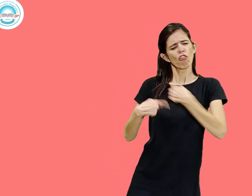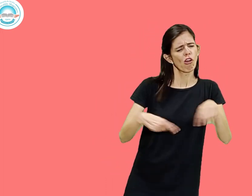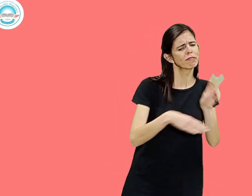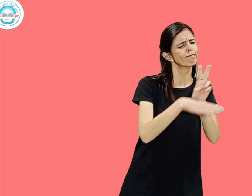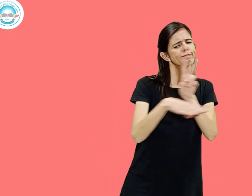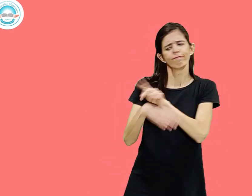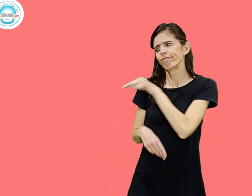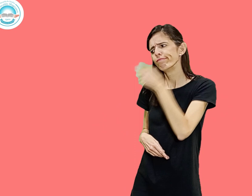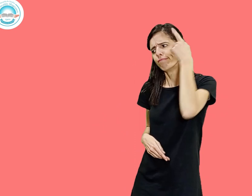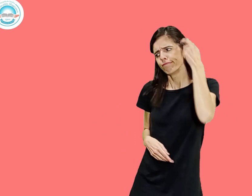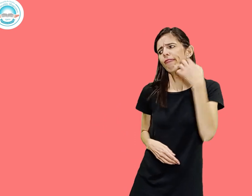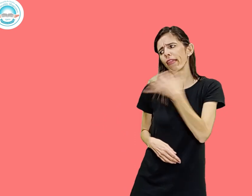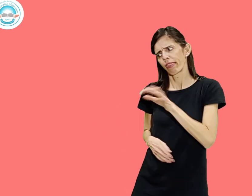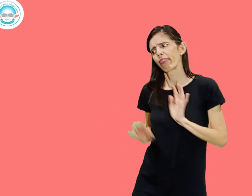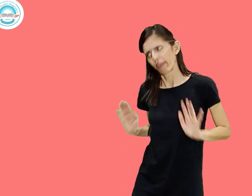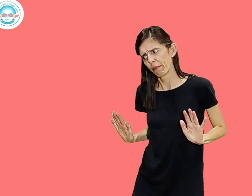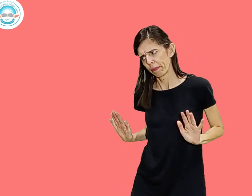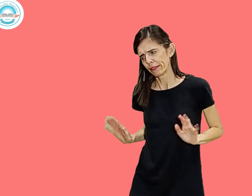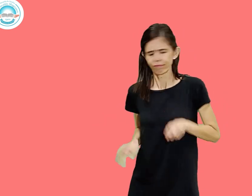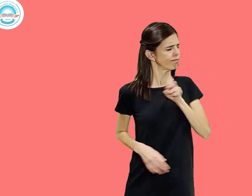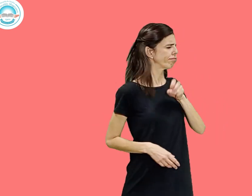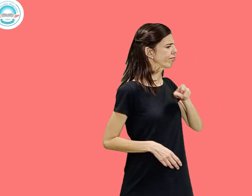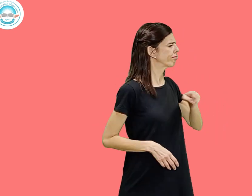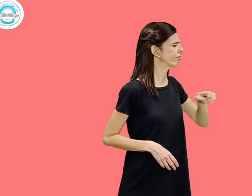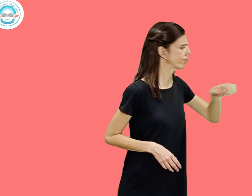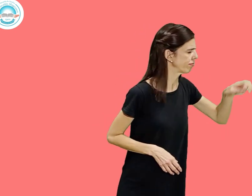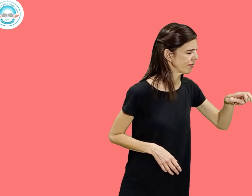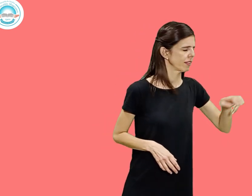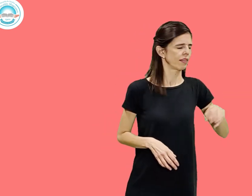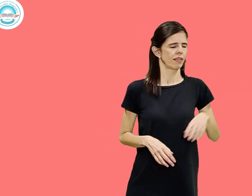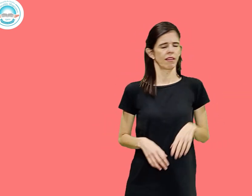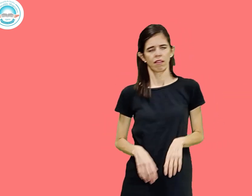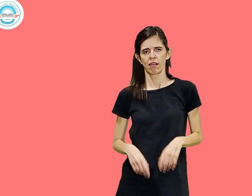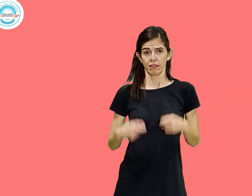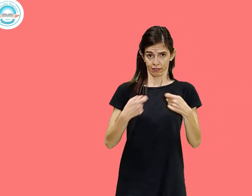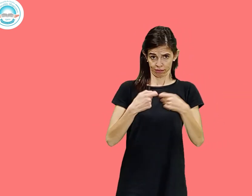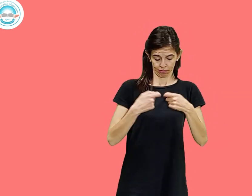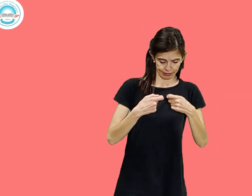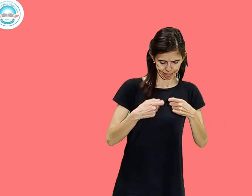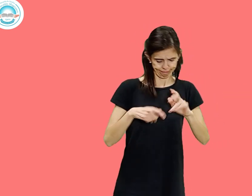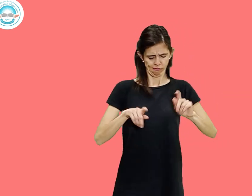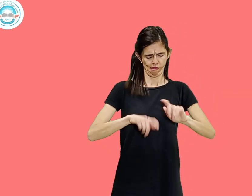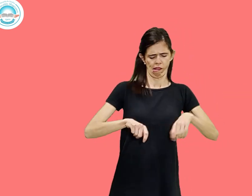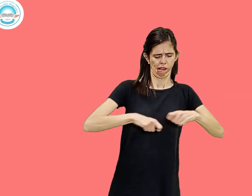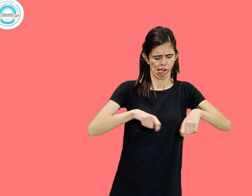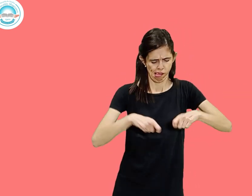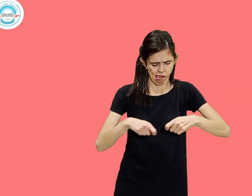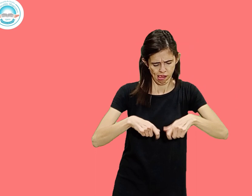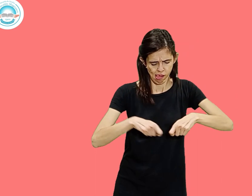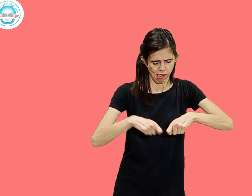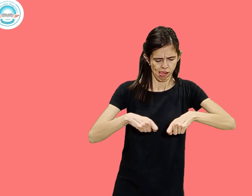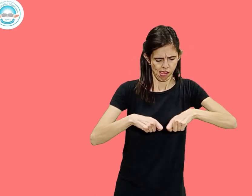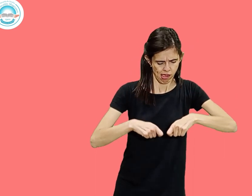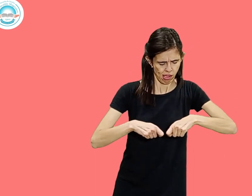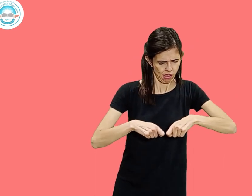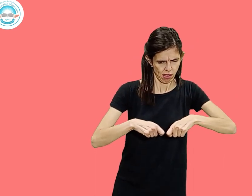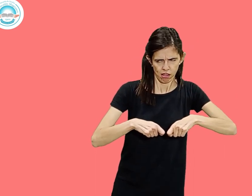Arrastrando la patineta levantal la vas a romper a ver si aprendes a valorar las cosas dijo y